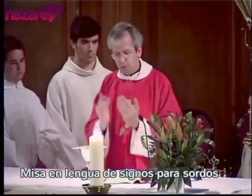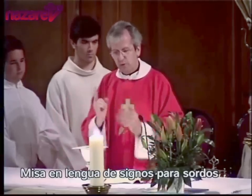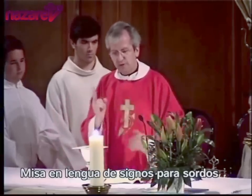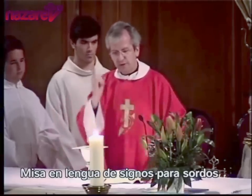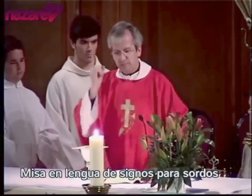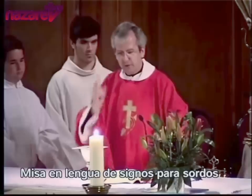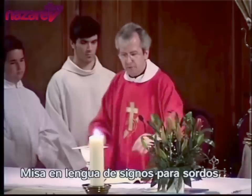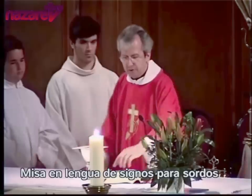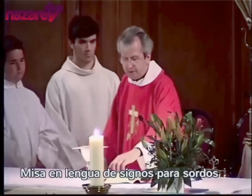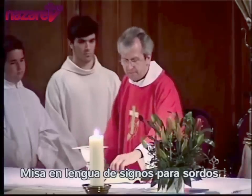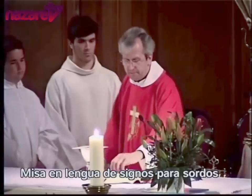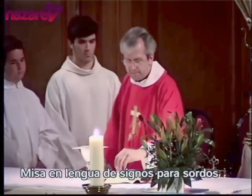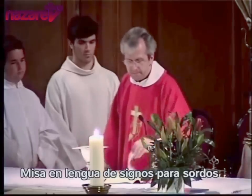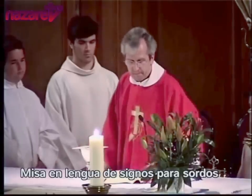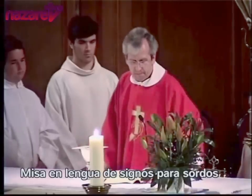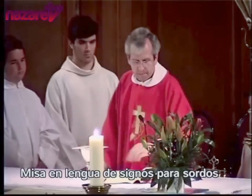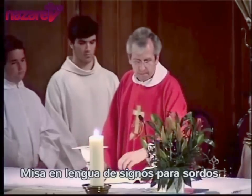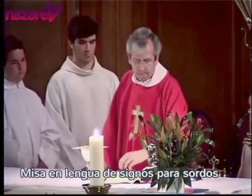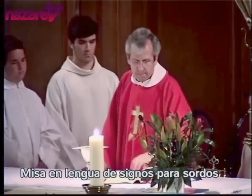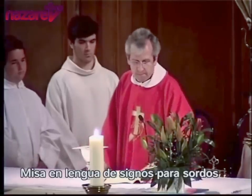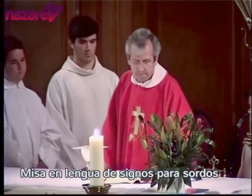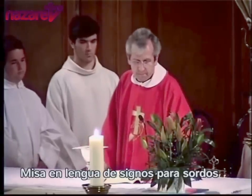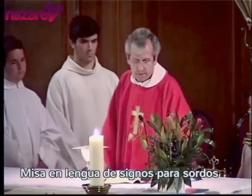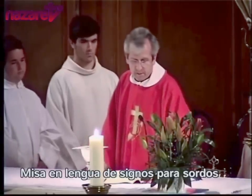todo el pueblo redimido por ti.